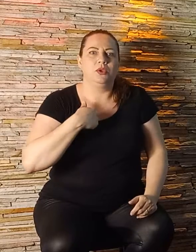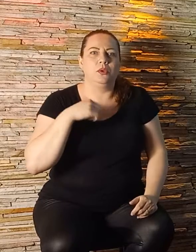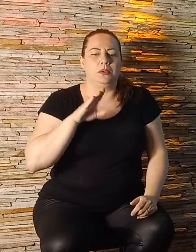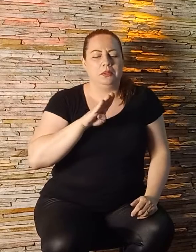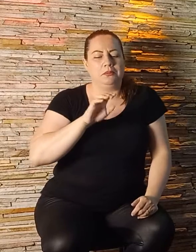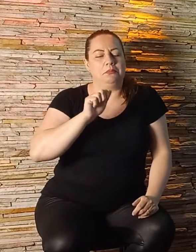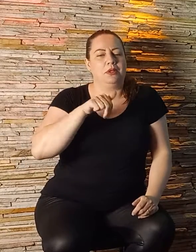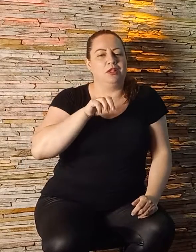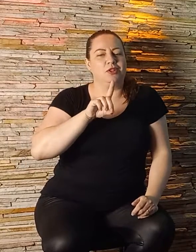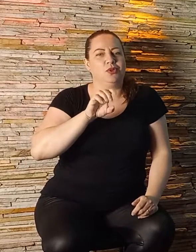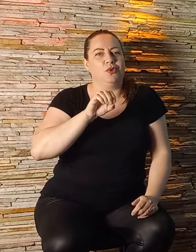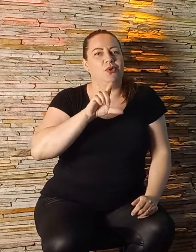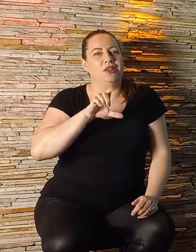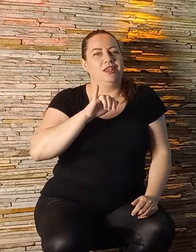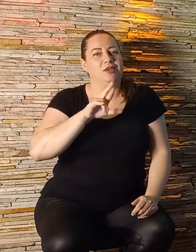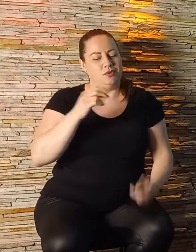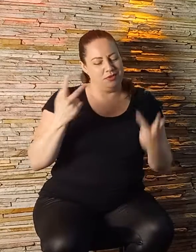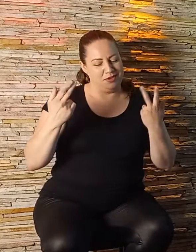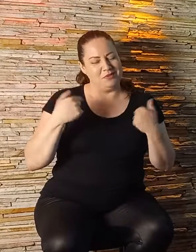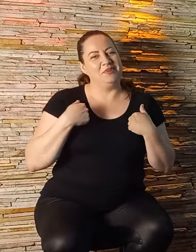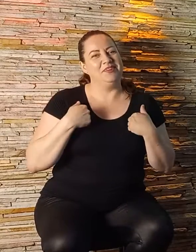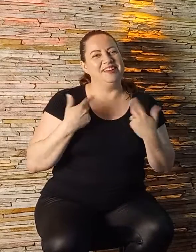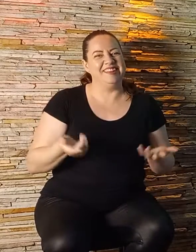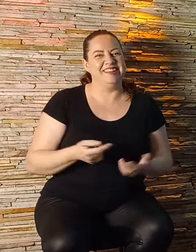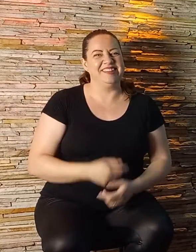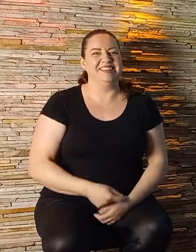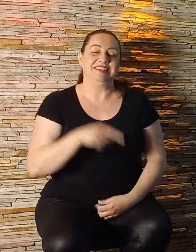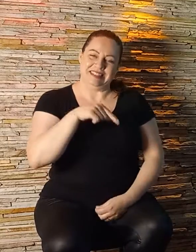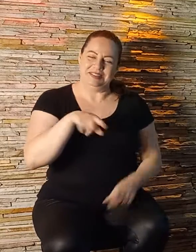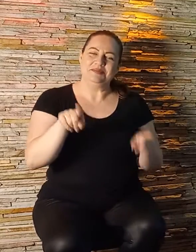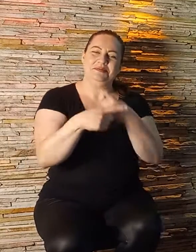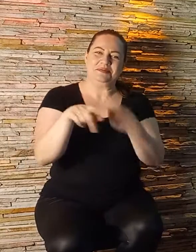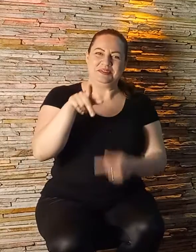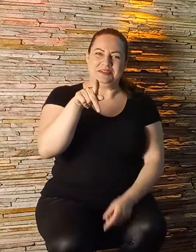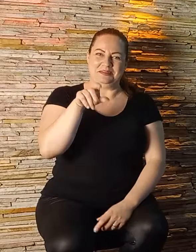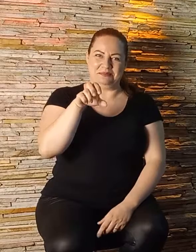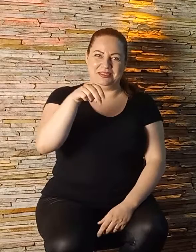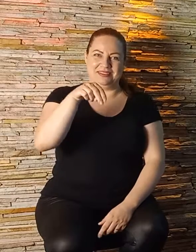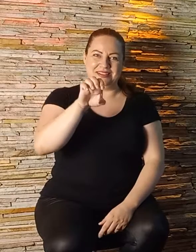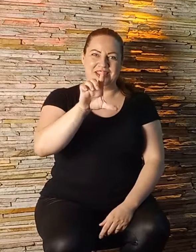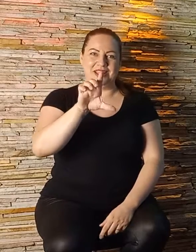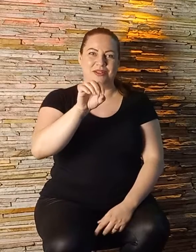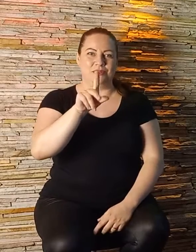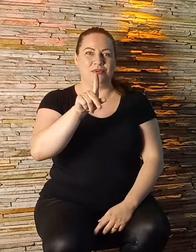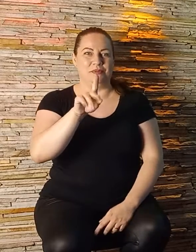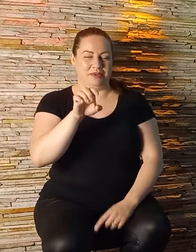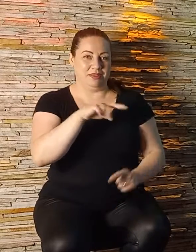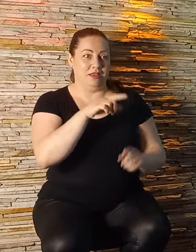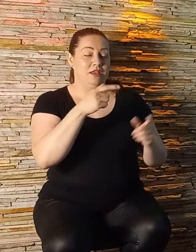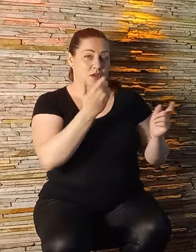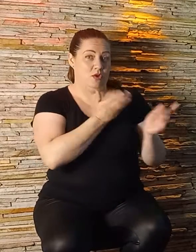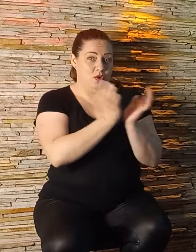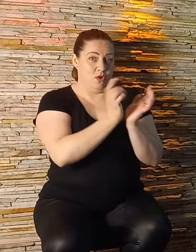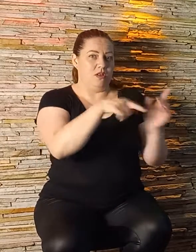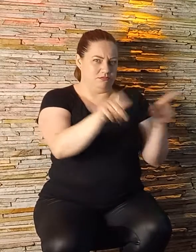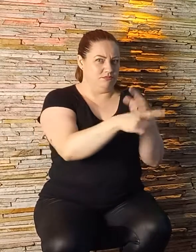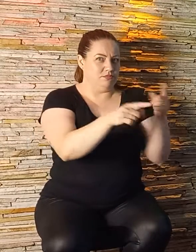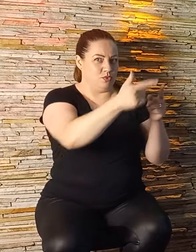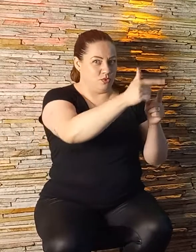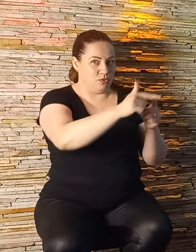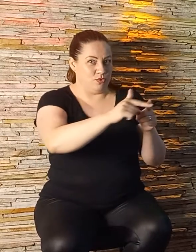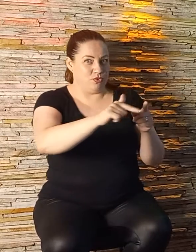bandoleiro como eu esse foi o Penélope gente o bico seguiu tocando porque é uma trás